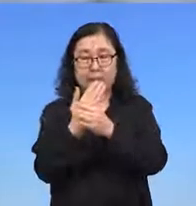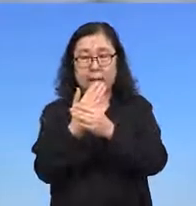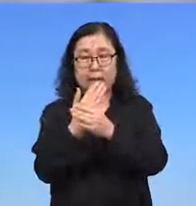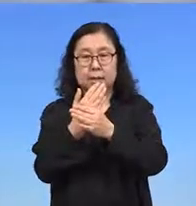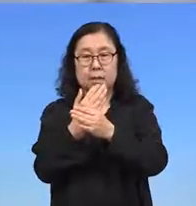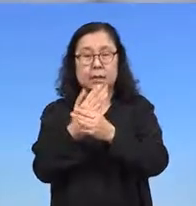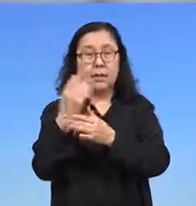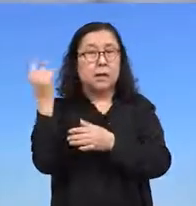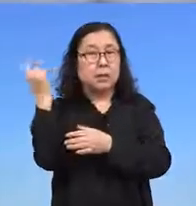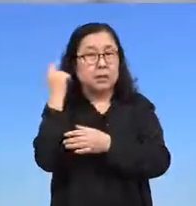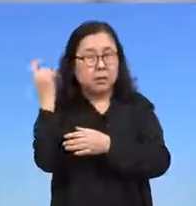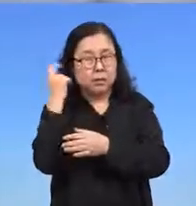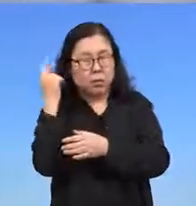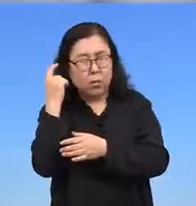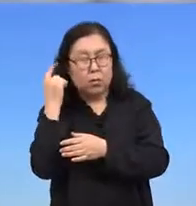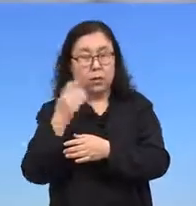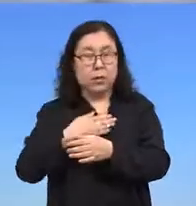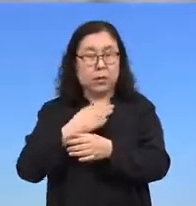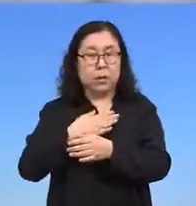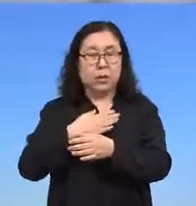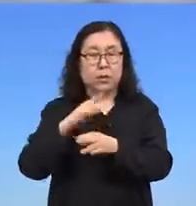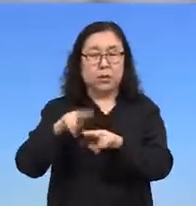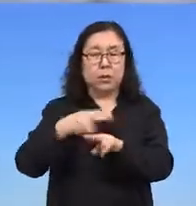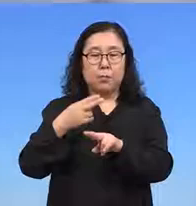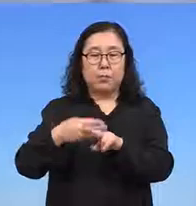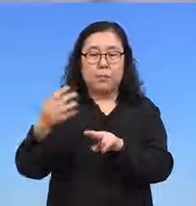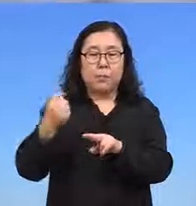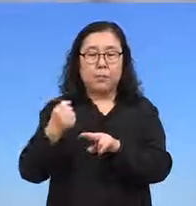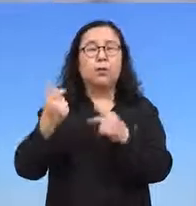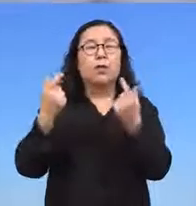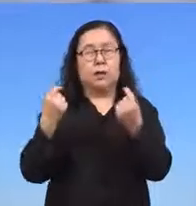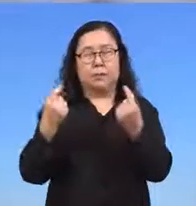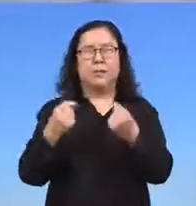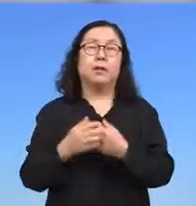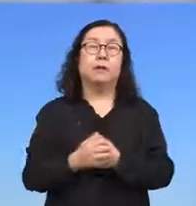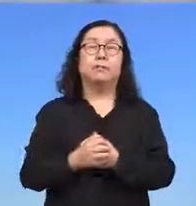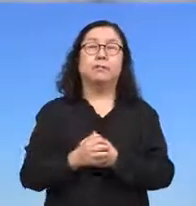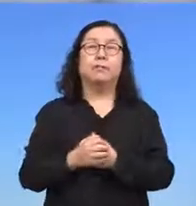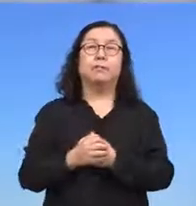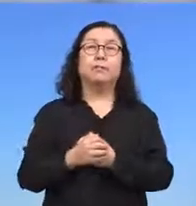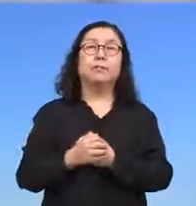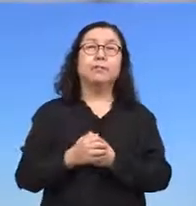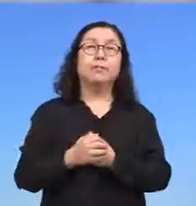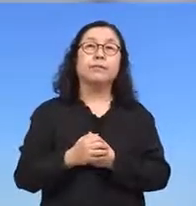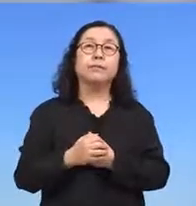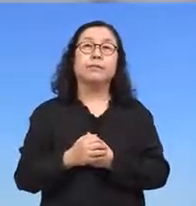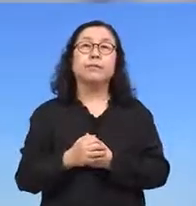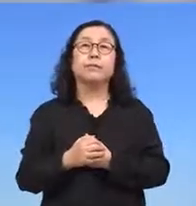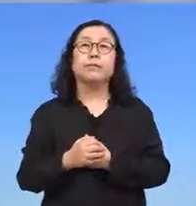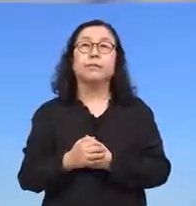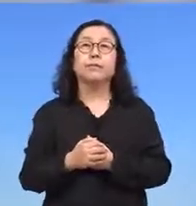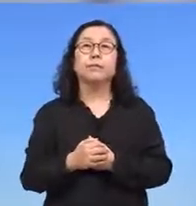다른 차원에서 선물이 됐습니다. 이게 무슨 말씀인가 하면은요,